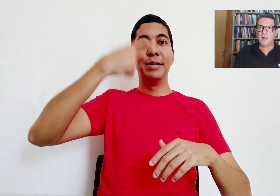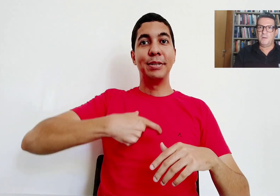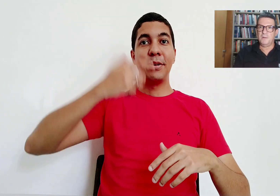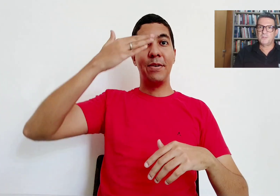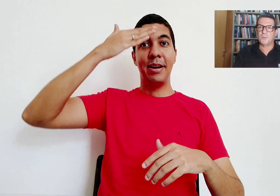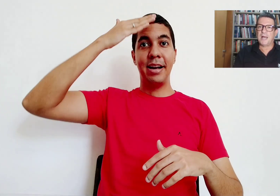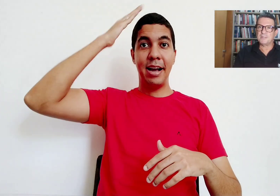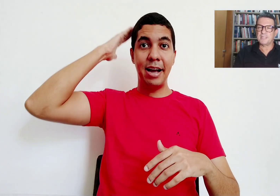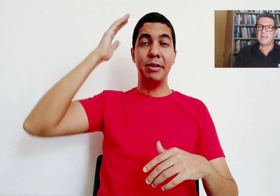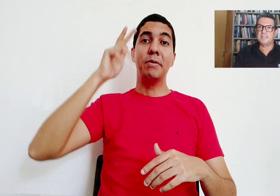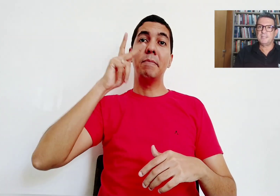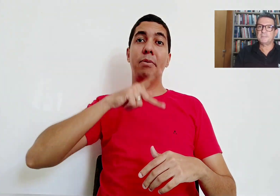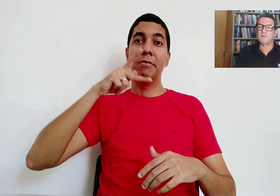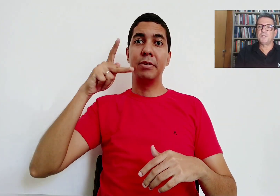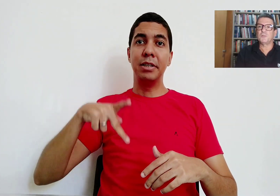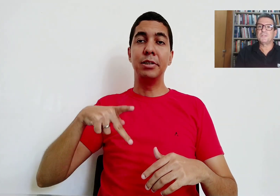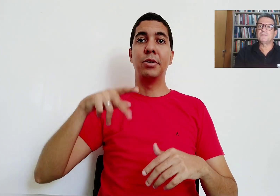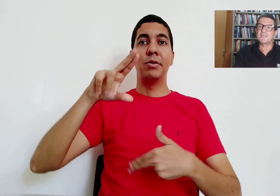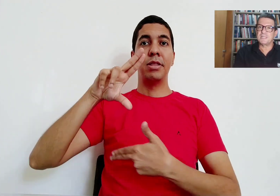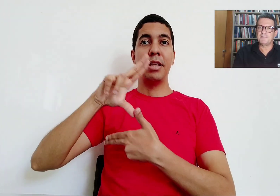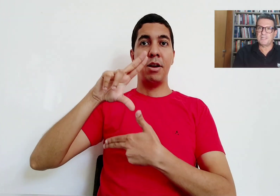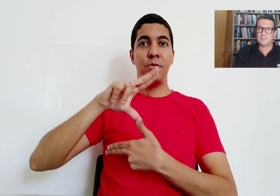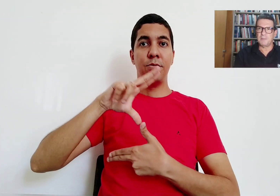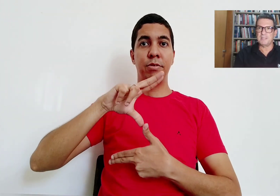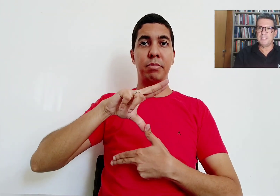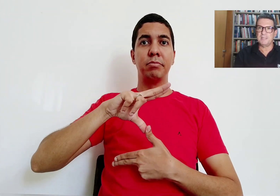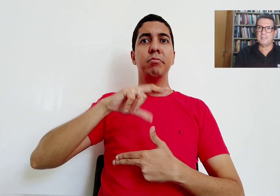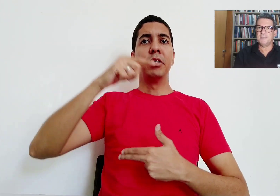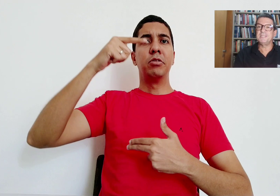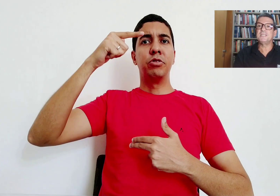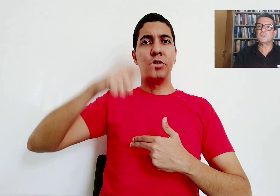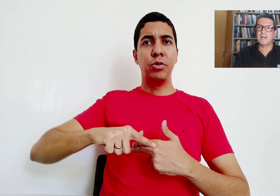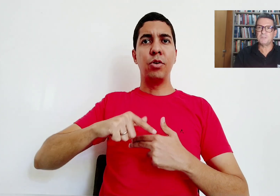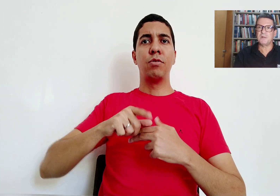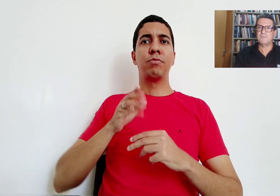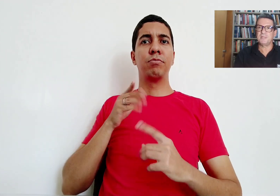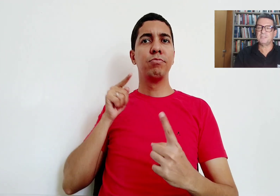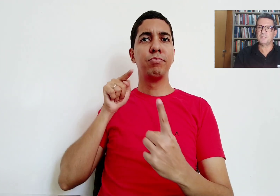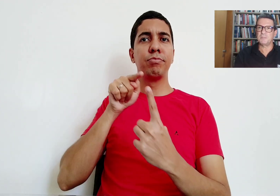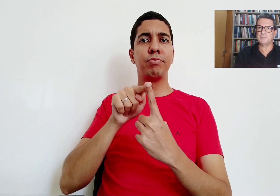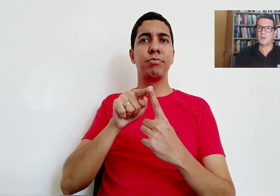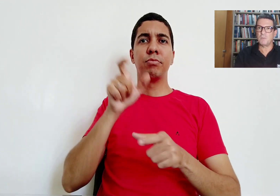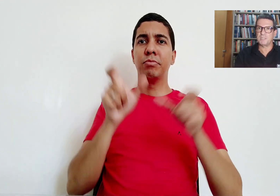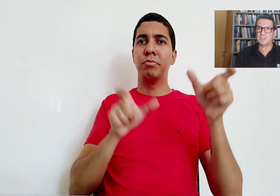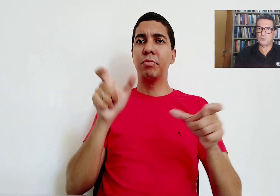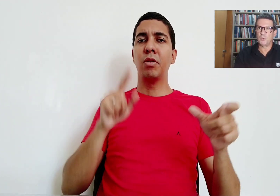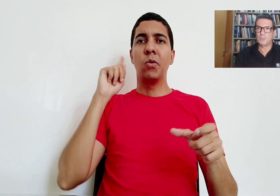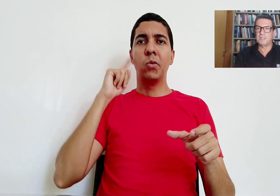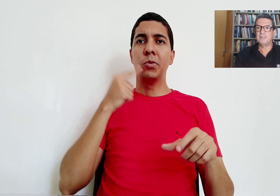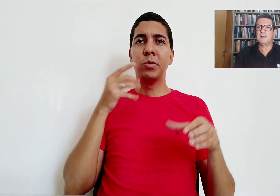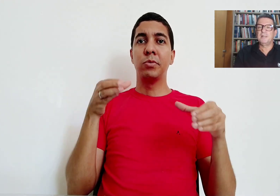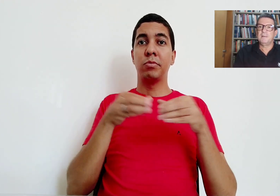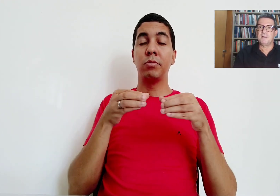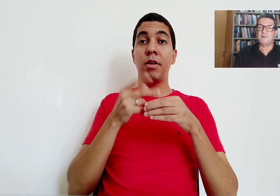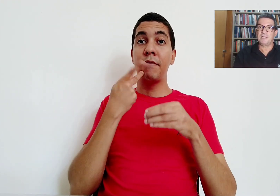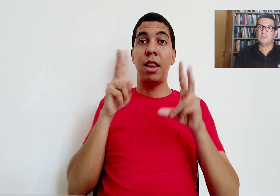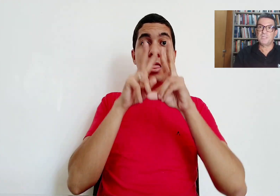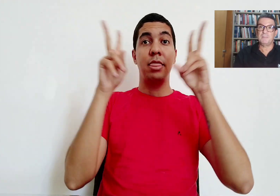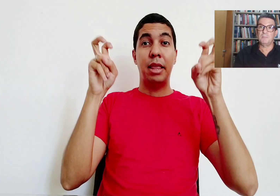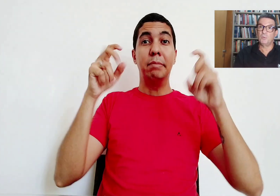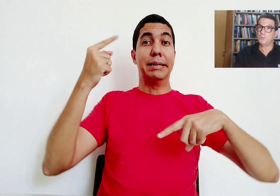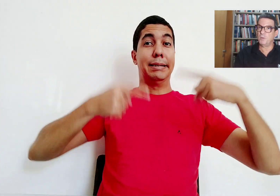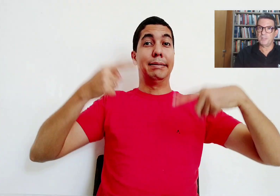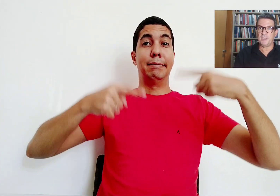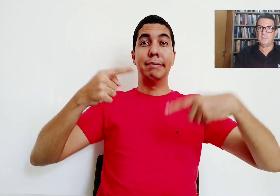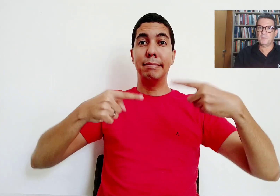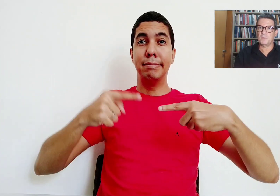Oi pessoal, eu sou Carlos Zacarias, professor da Universidade Federal da Bahia. Me dirijo mais uma vez aos membros da comunidade surda para falar de um